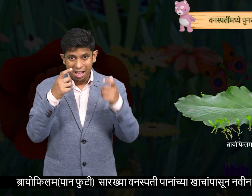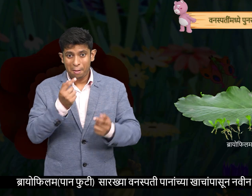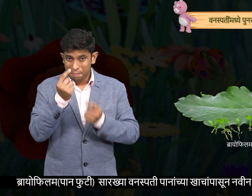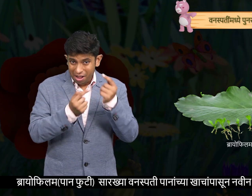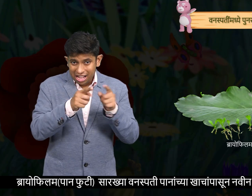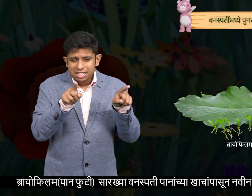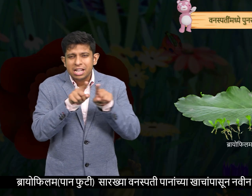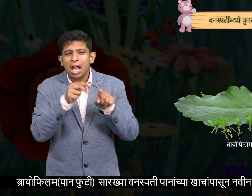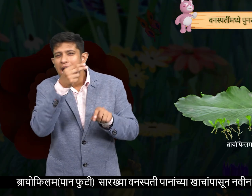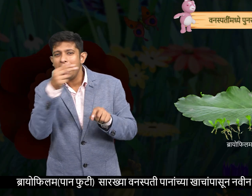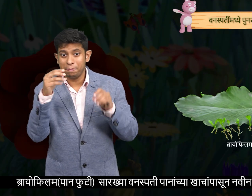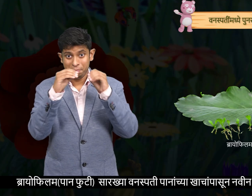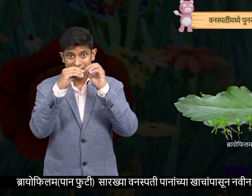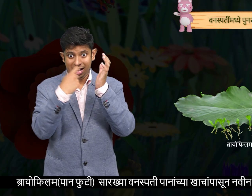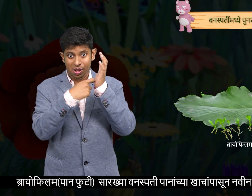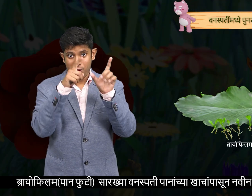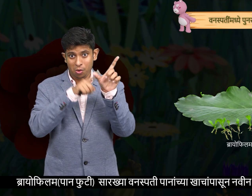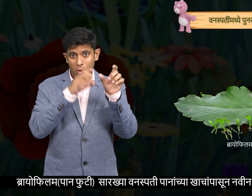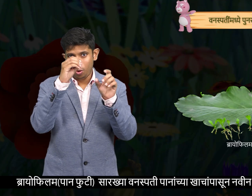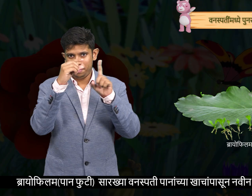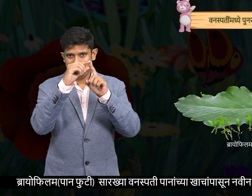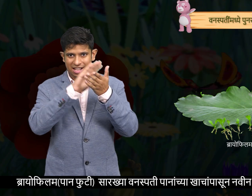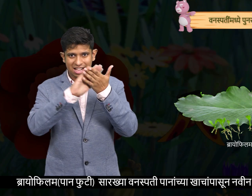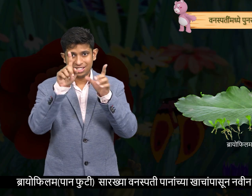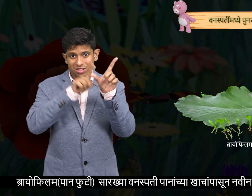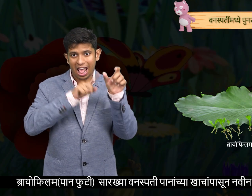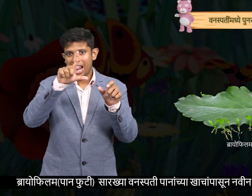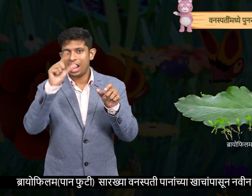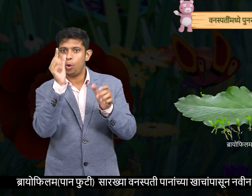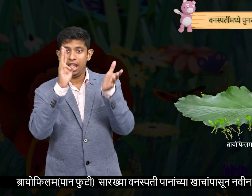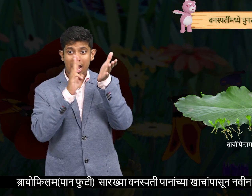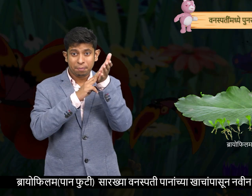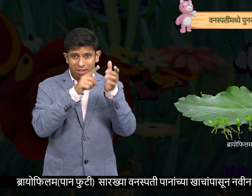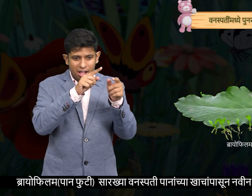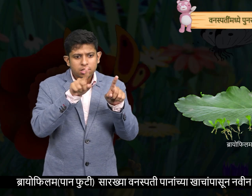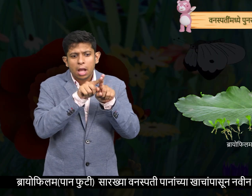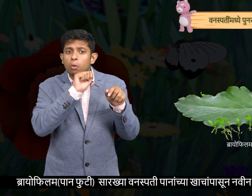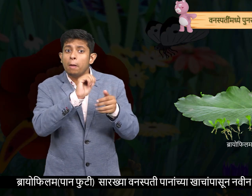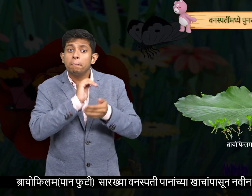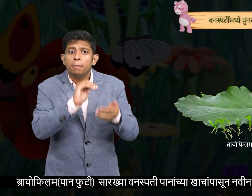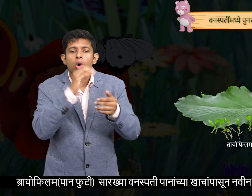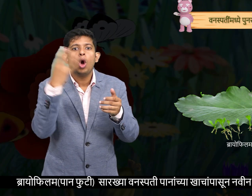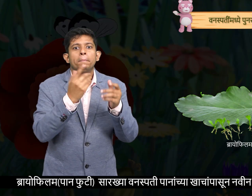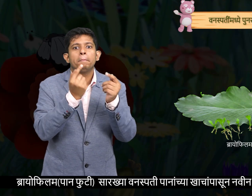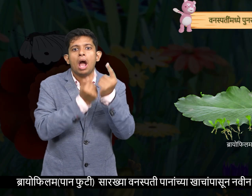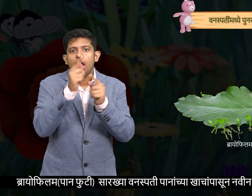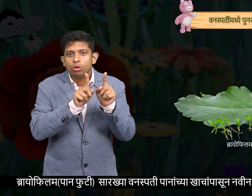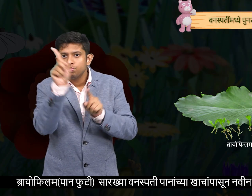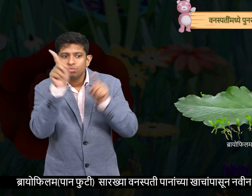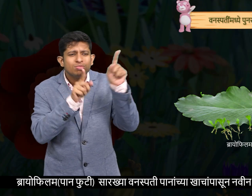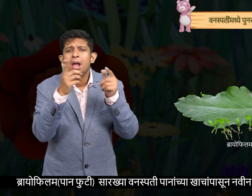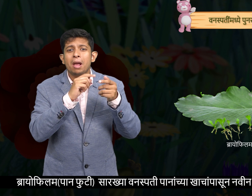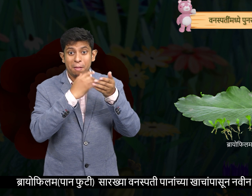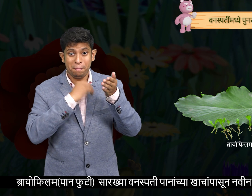ब्रायोफिलम म्हणजे पानफुटी यासारख्या वनस्पती पानांच्या खाचांमधून नवीन